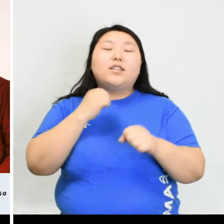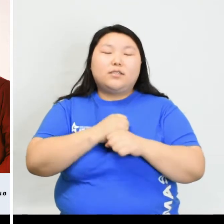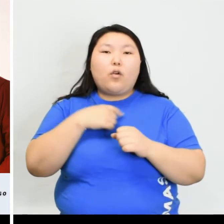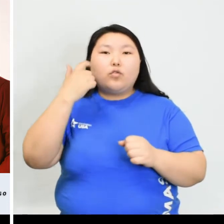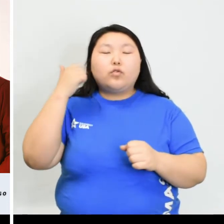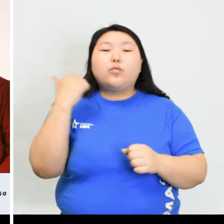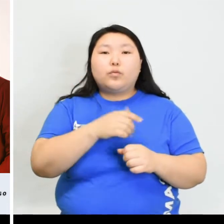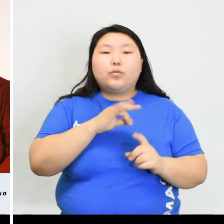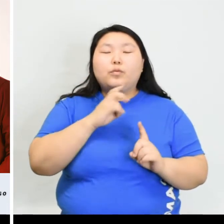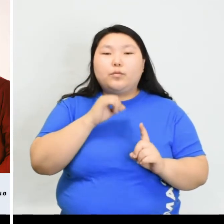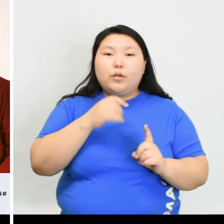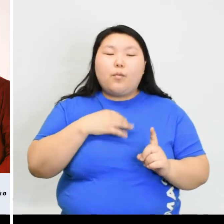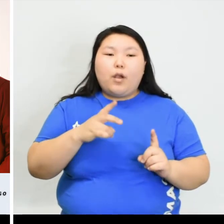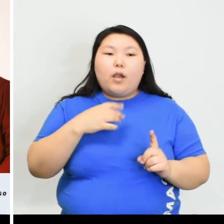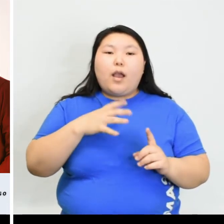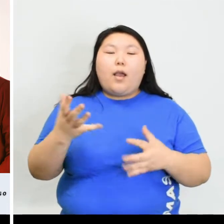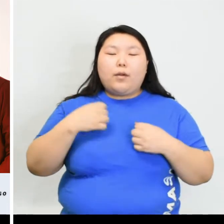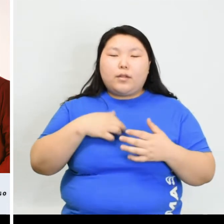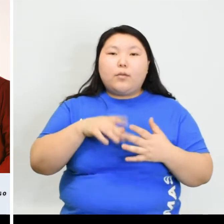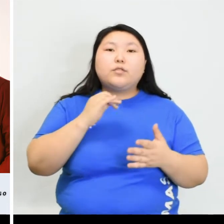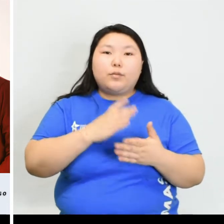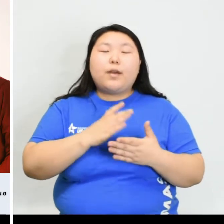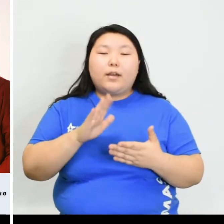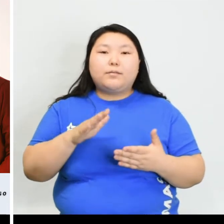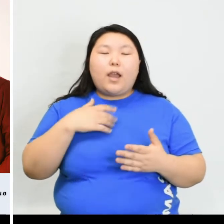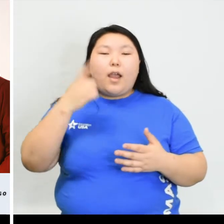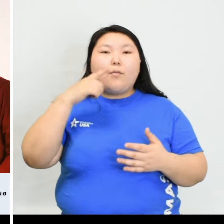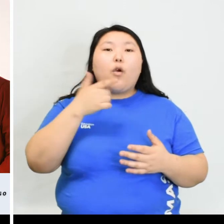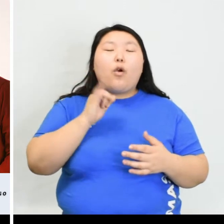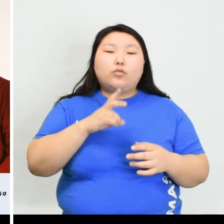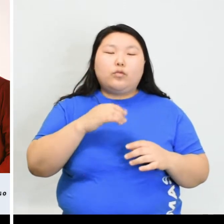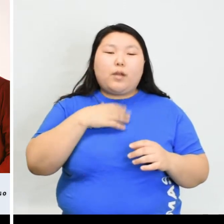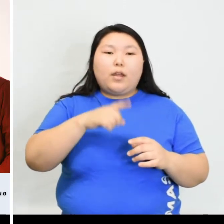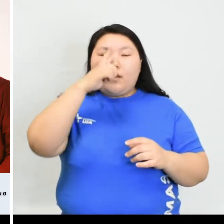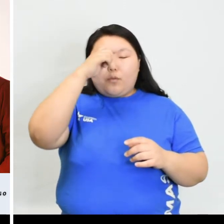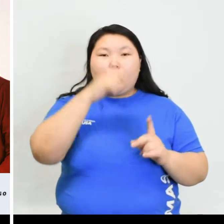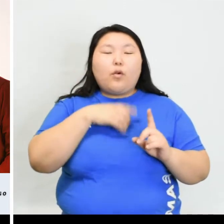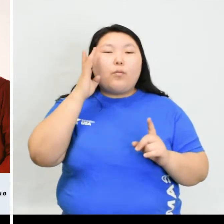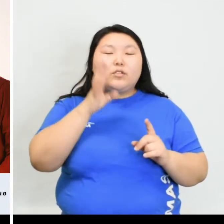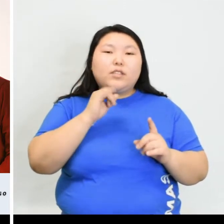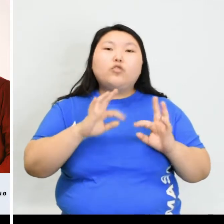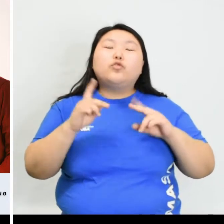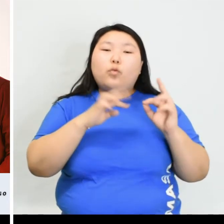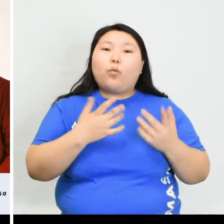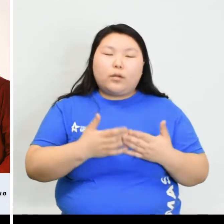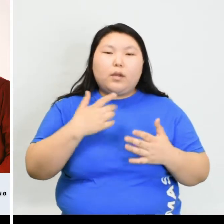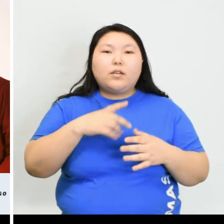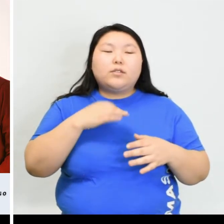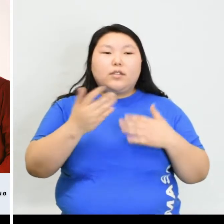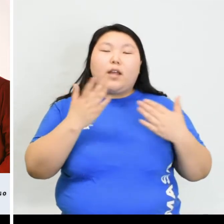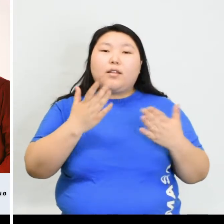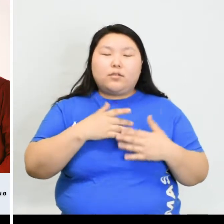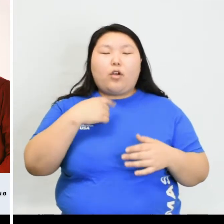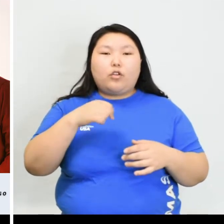тутмынхын бизнесийг бол ингээд авал явж байгаа л да. Тэгээд хамгийн гол нь одоо манай энэ эрүүл мэндийн бодлогыг яаж өөрчлөх вэ те? Гэсэн талаас нь одоо миний яг